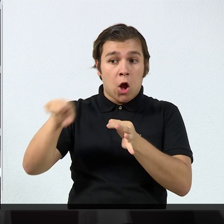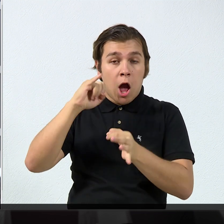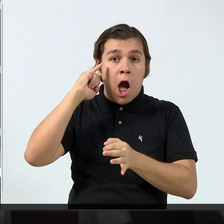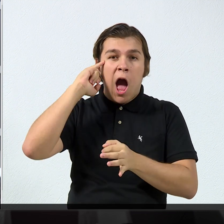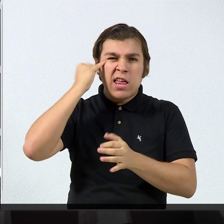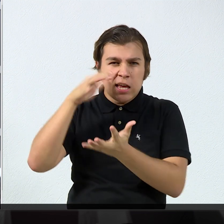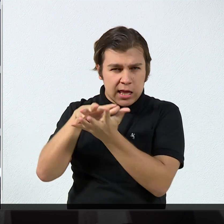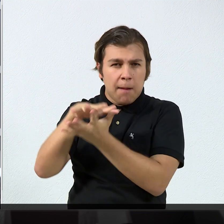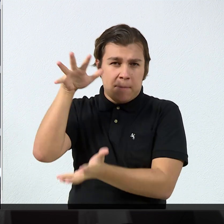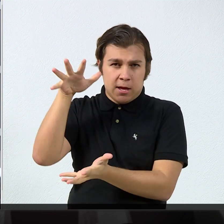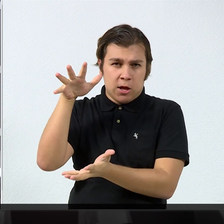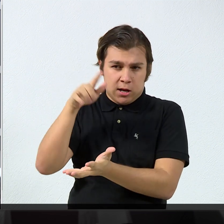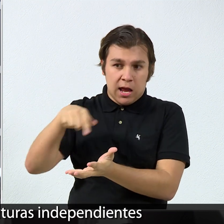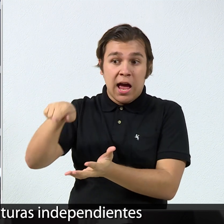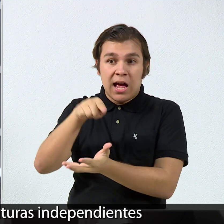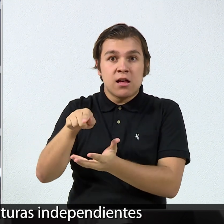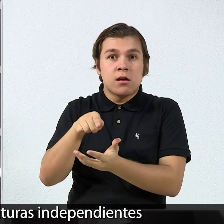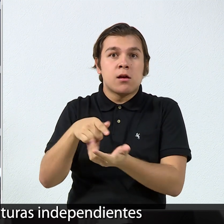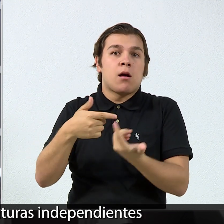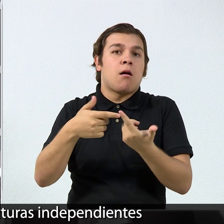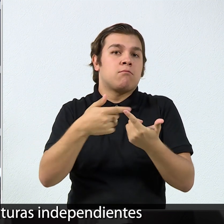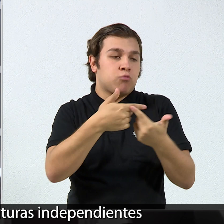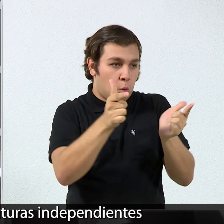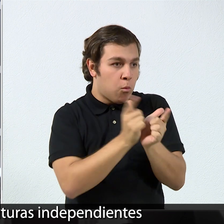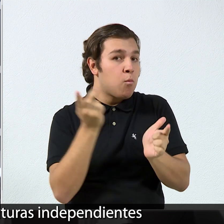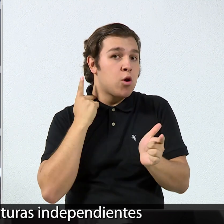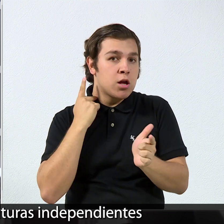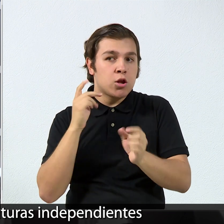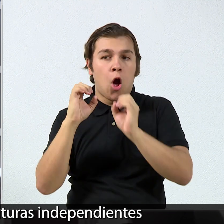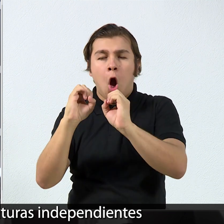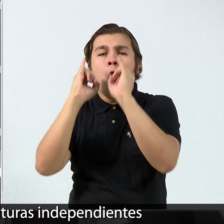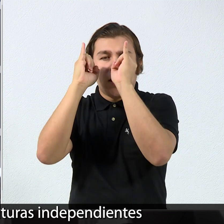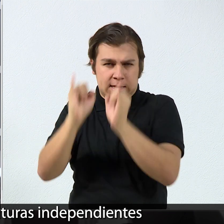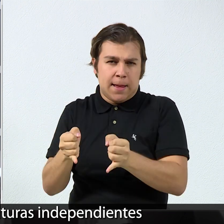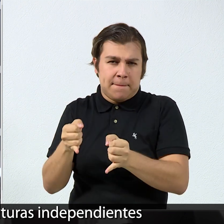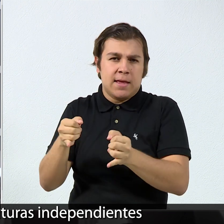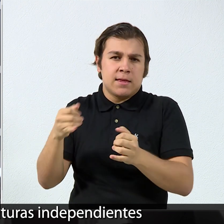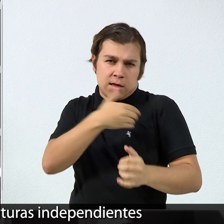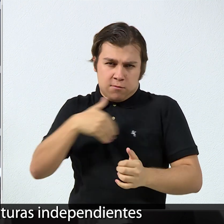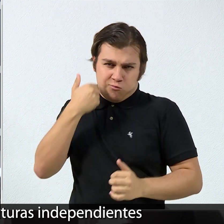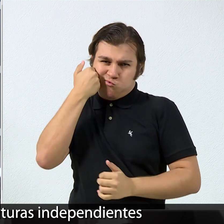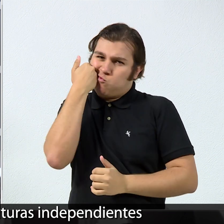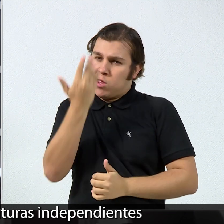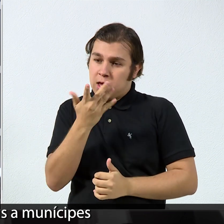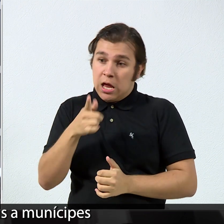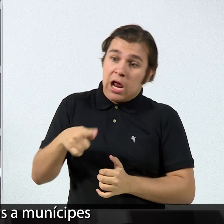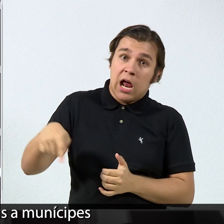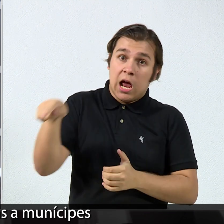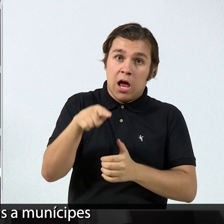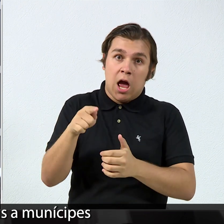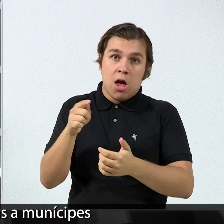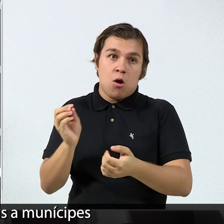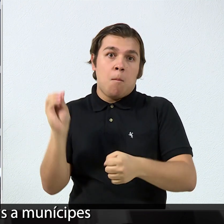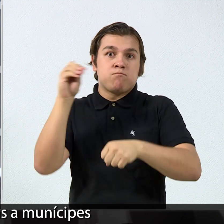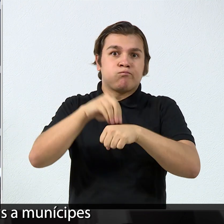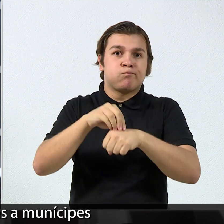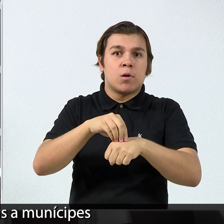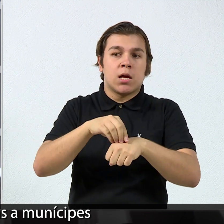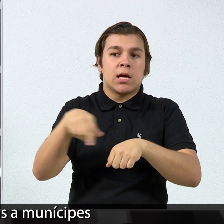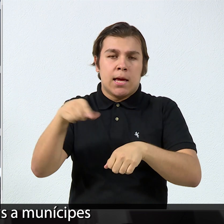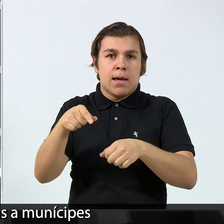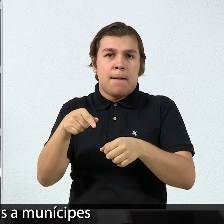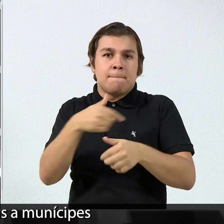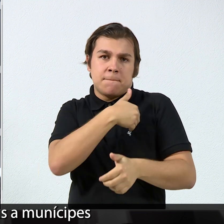indígenas, los partidos políticos, coaliciones y candidaturas independientes deberán presentar la postulación de las planillas a